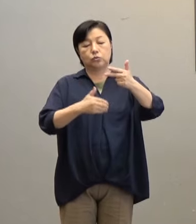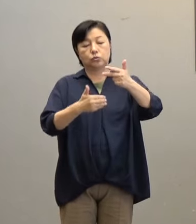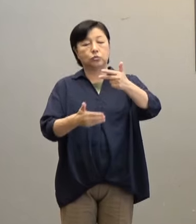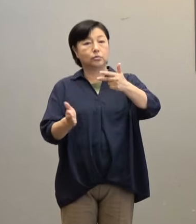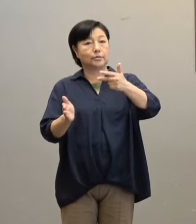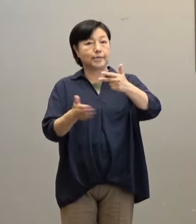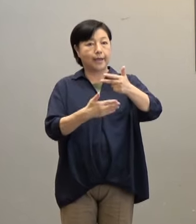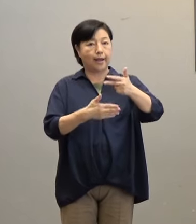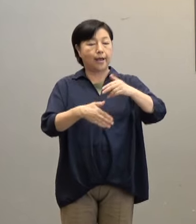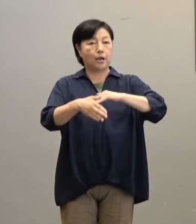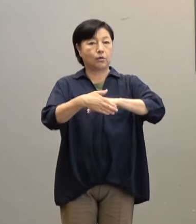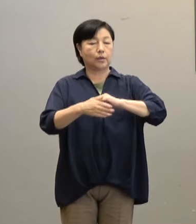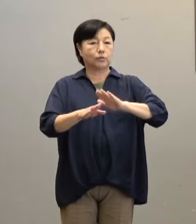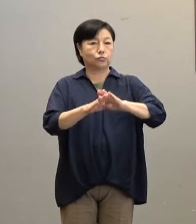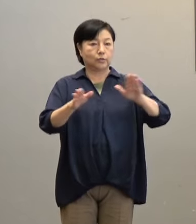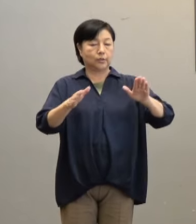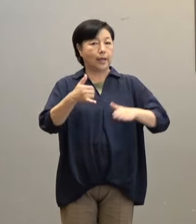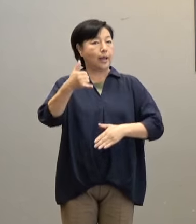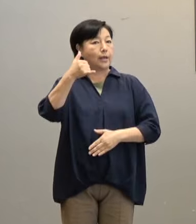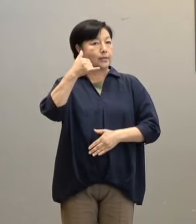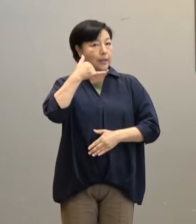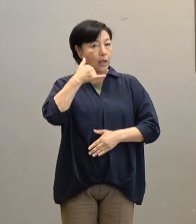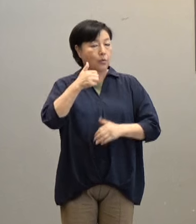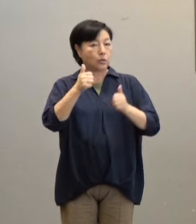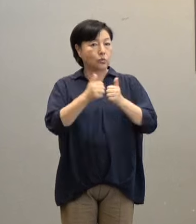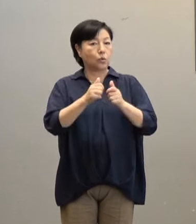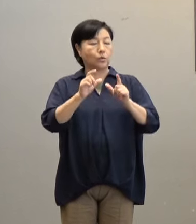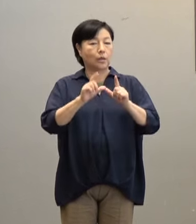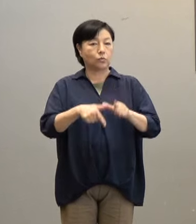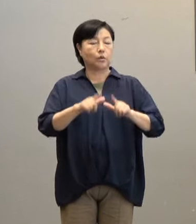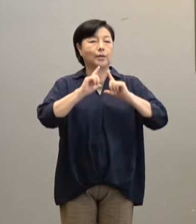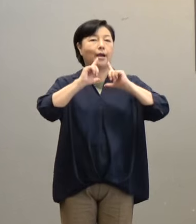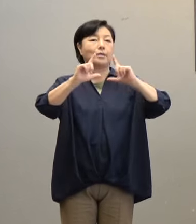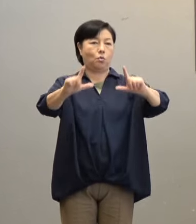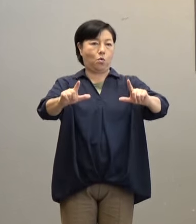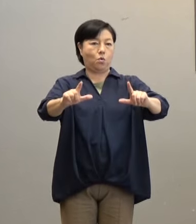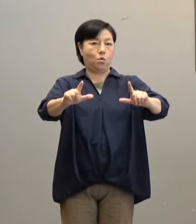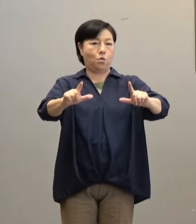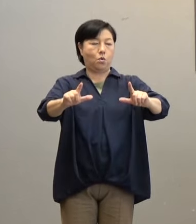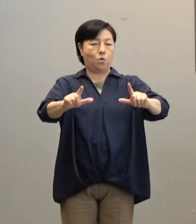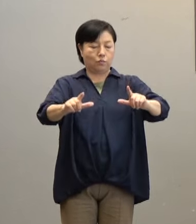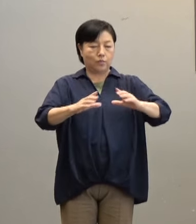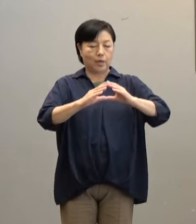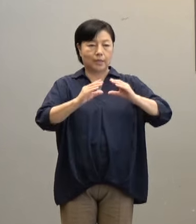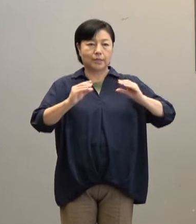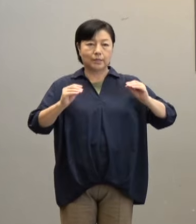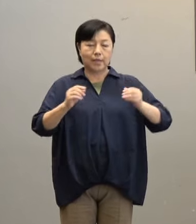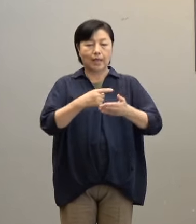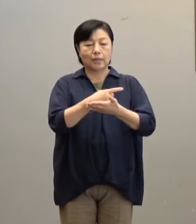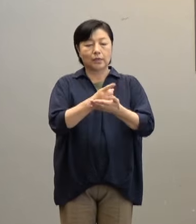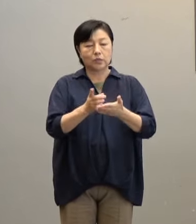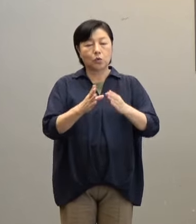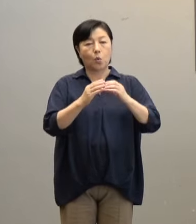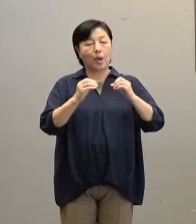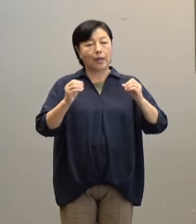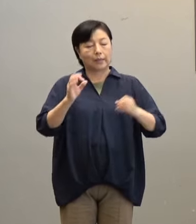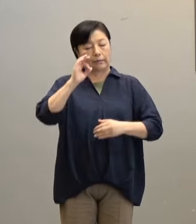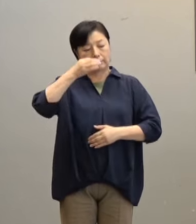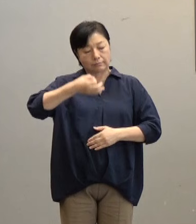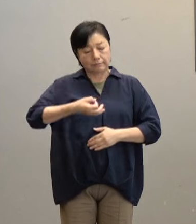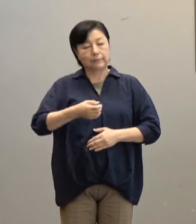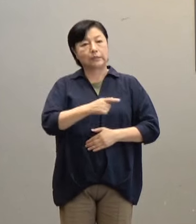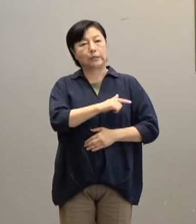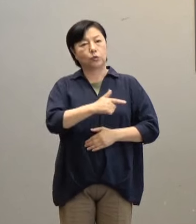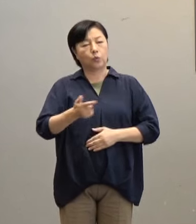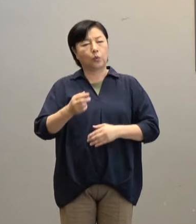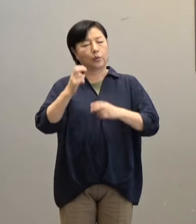付を開始し、電話の相談日に回答をいたします。性的指向や性自認に関する不安や悩みなどについ